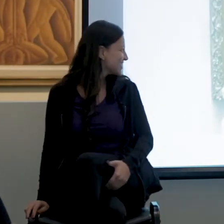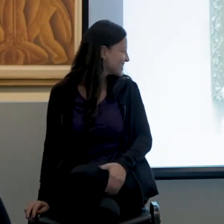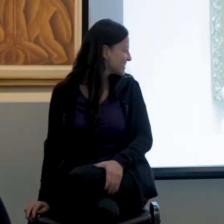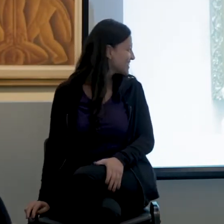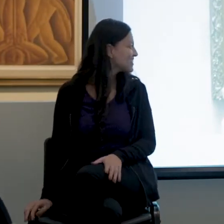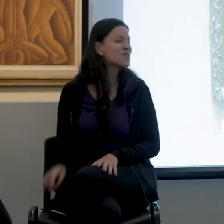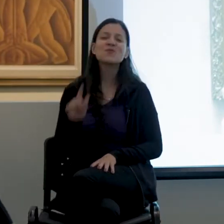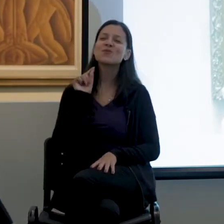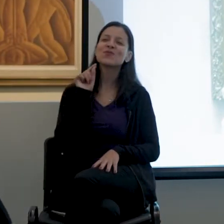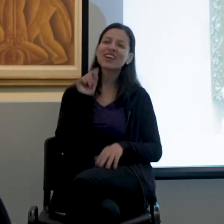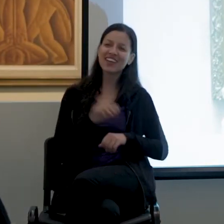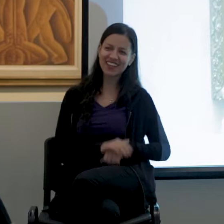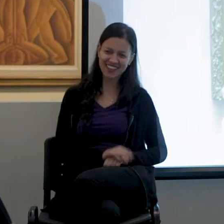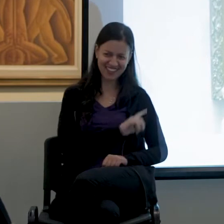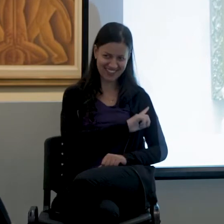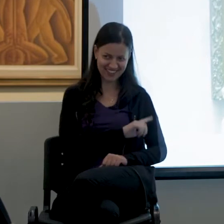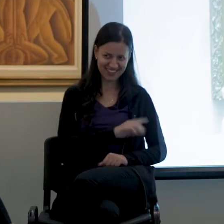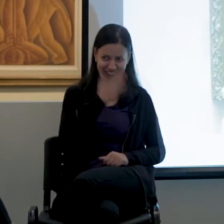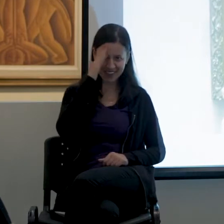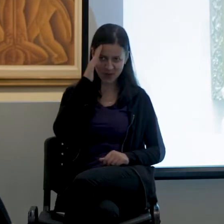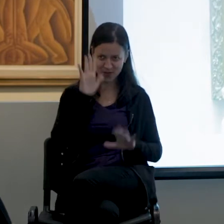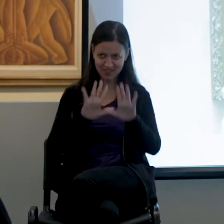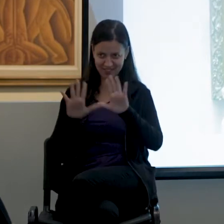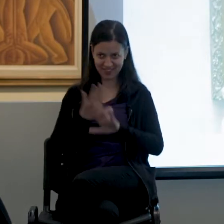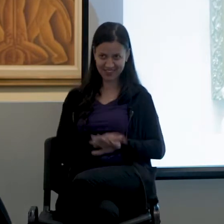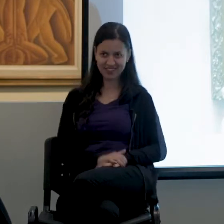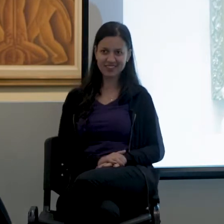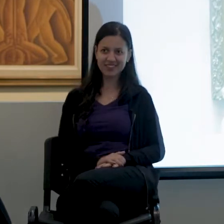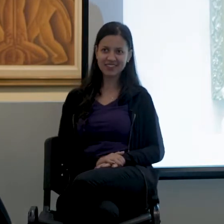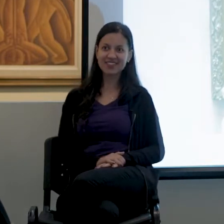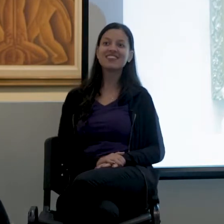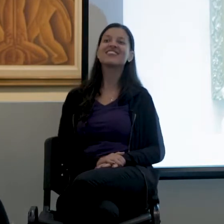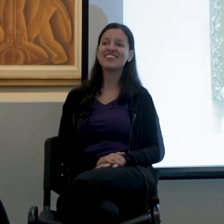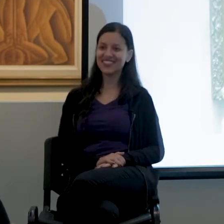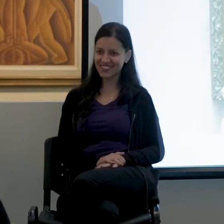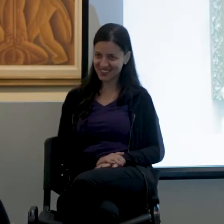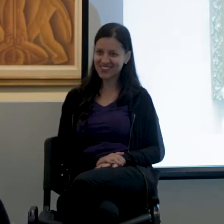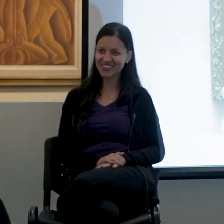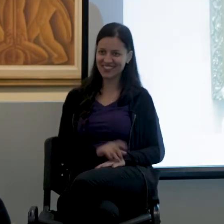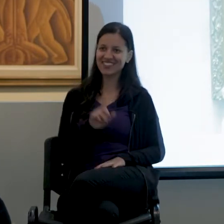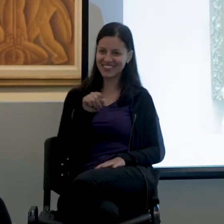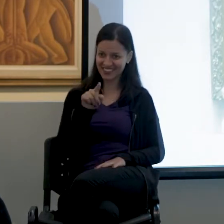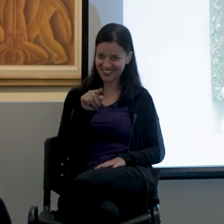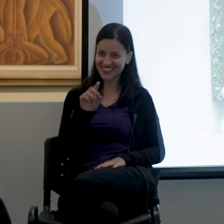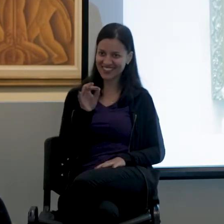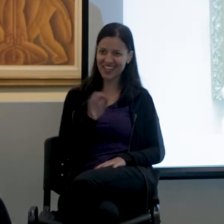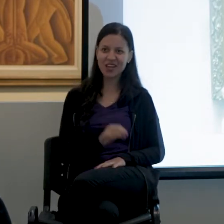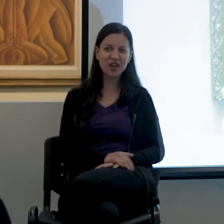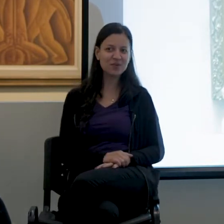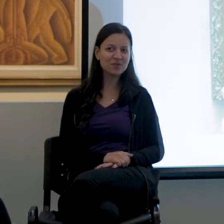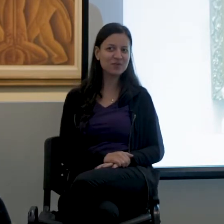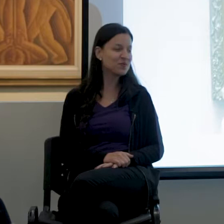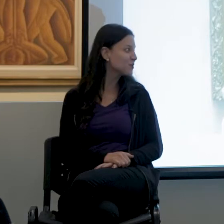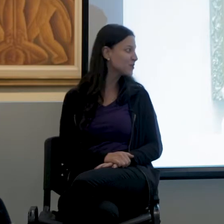Por que isso? De onde veio isso? Seu João, um aluno meu mandou no Facebook.